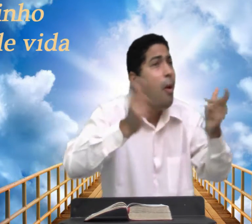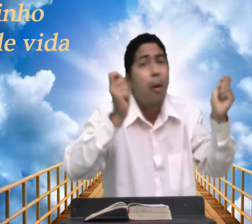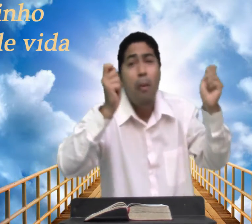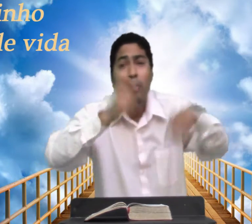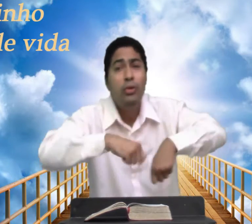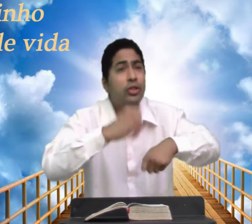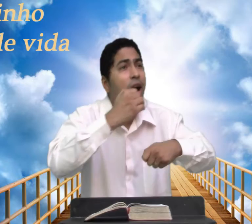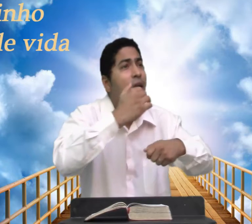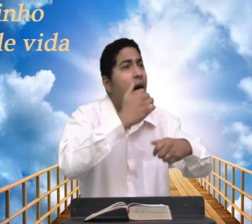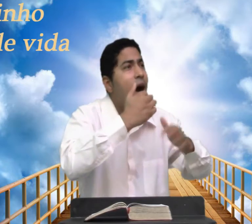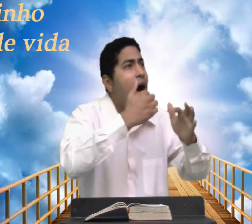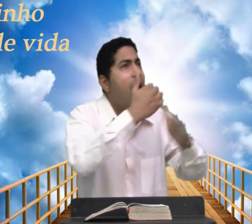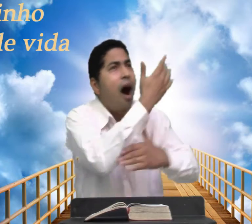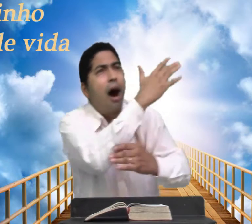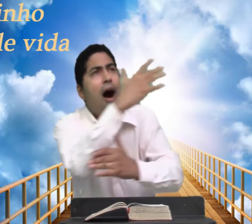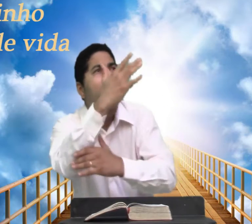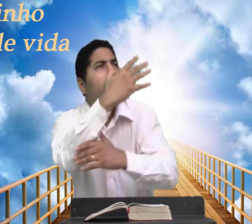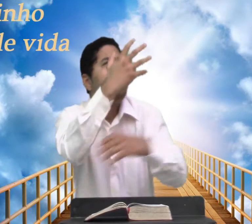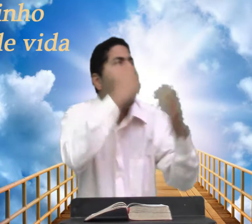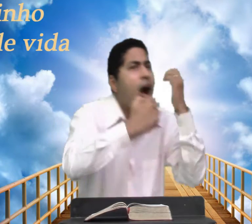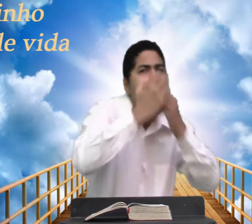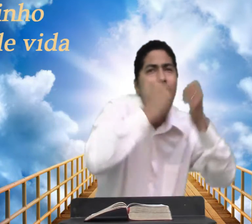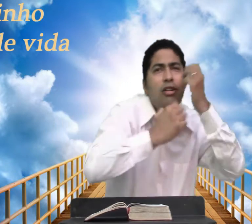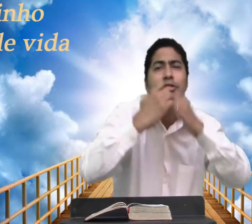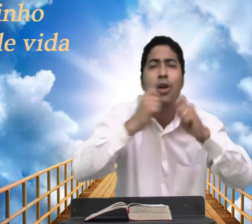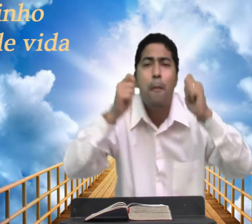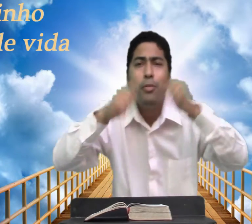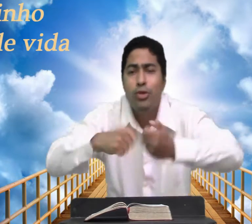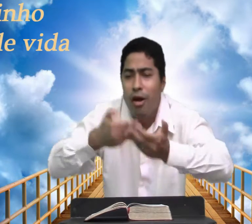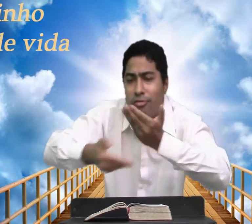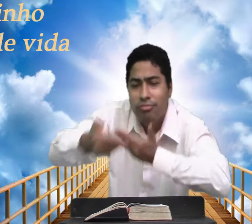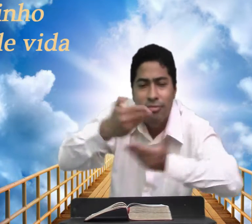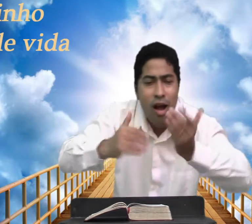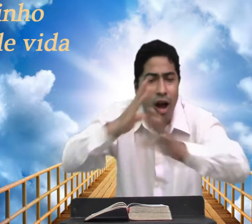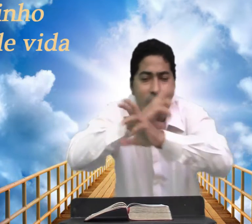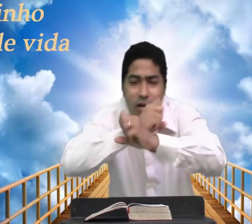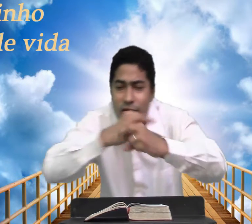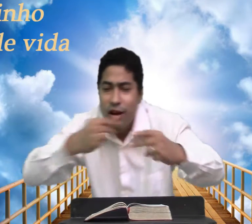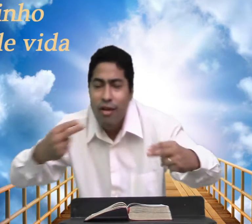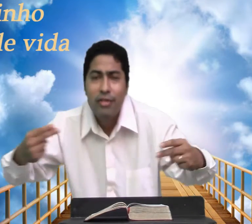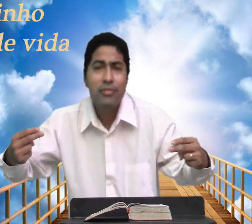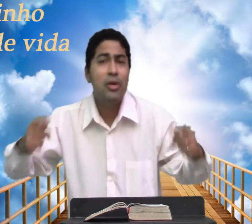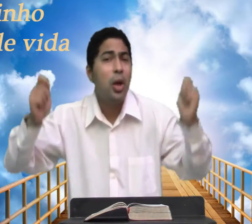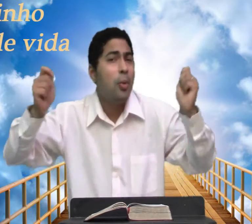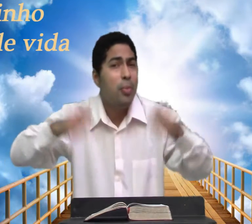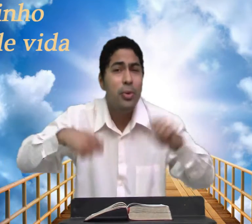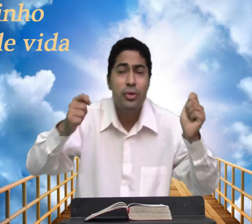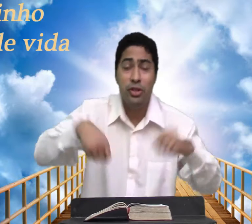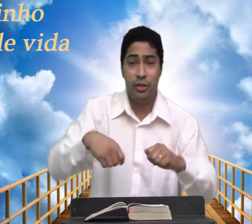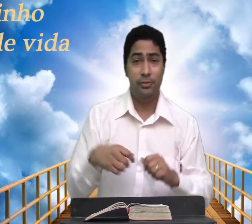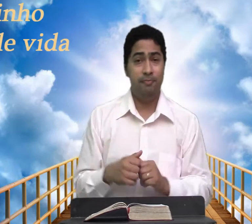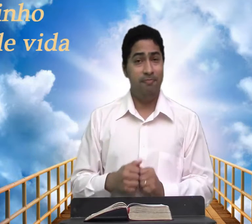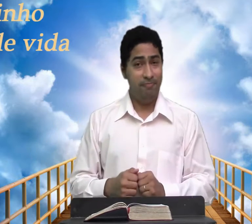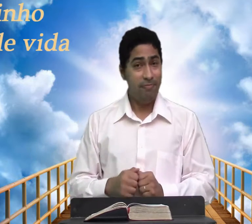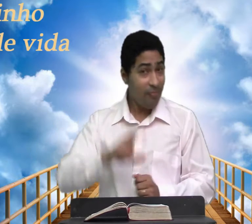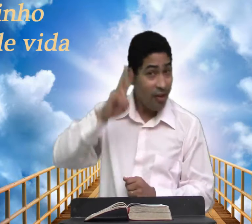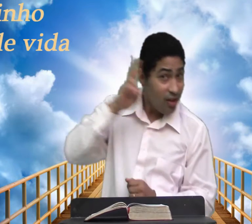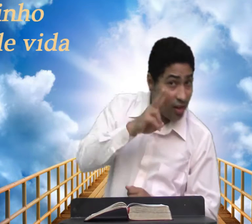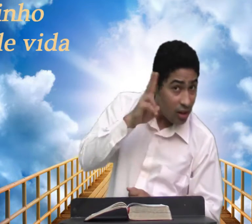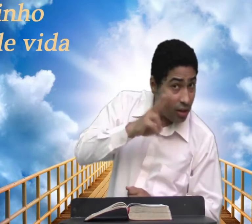natureza. Eles podiam de todas as árvores comer do seu fruto, eles mantinham uma certa comunhão e